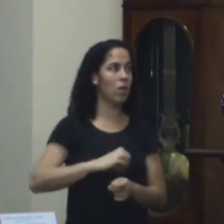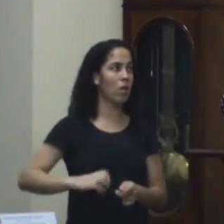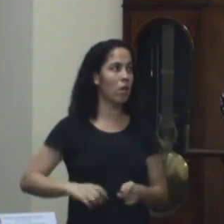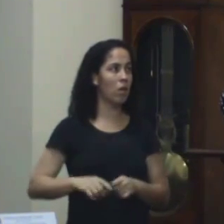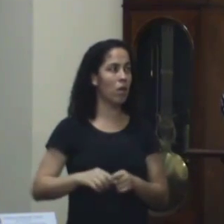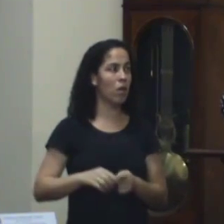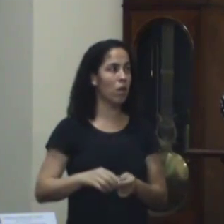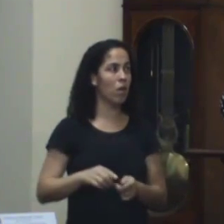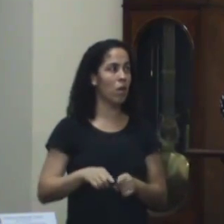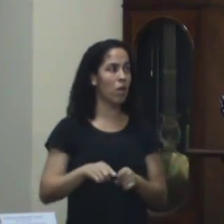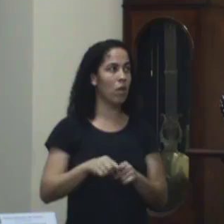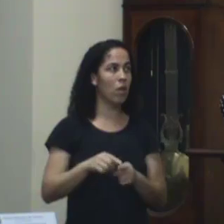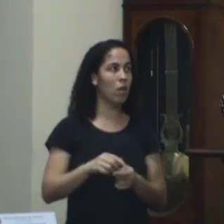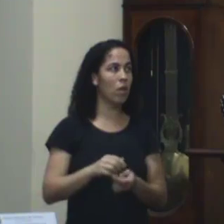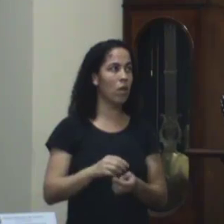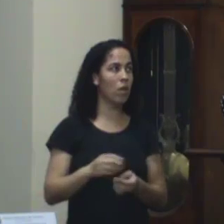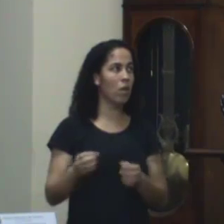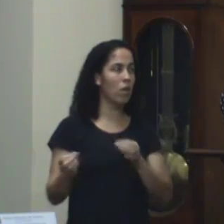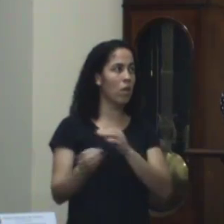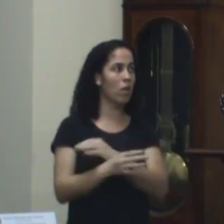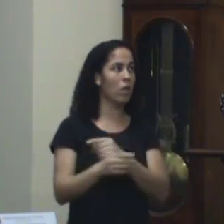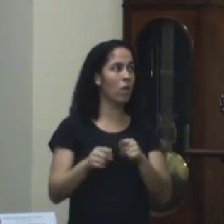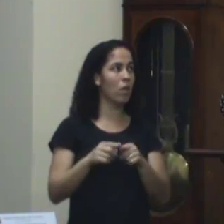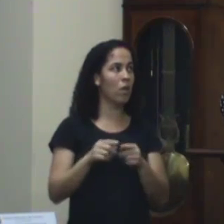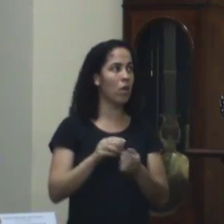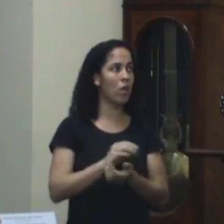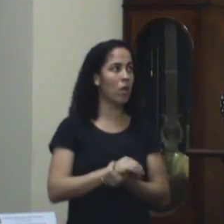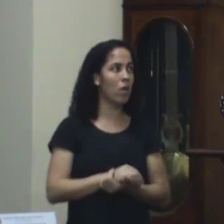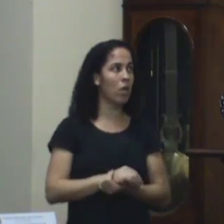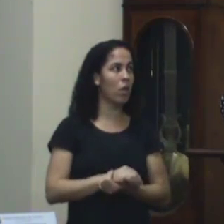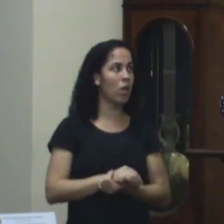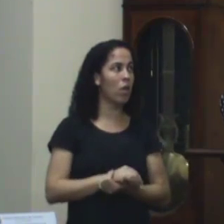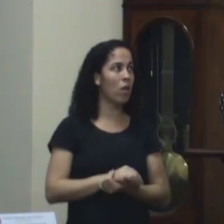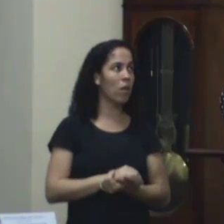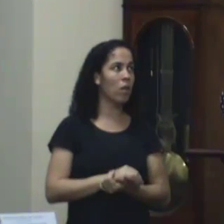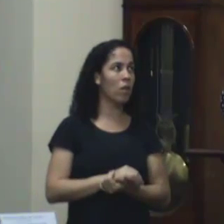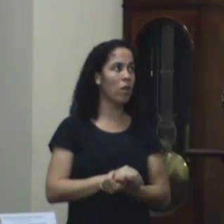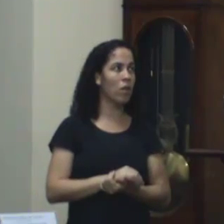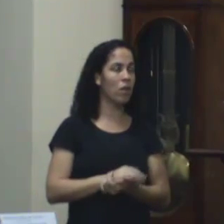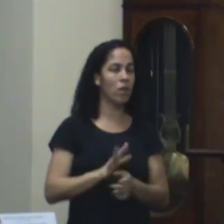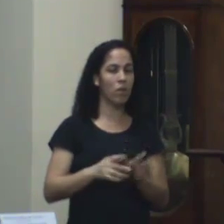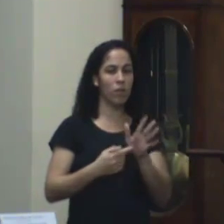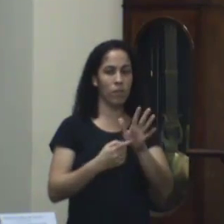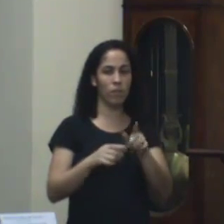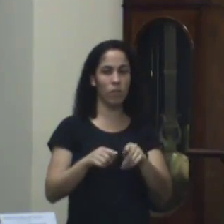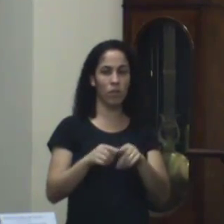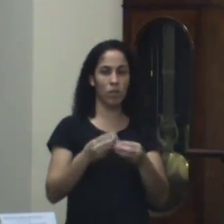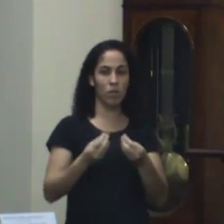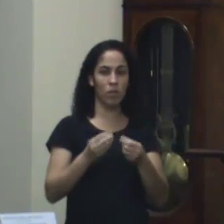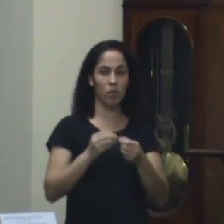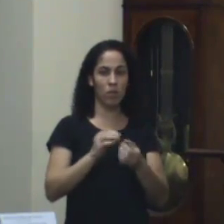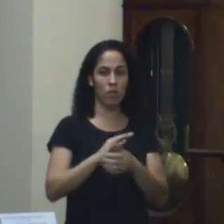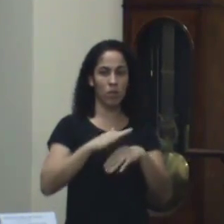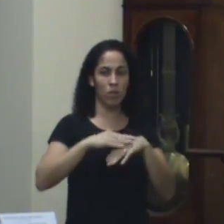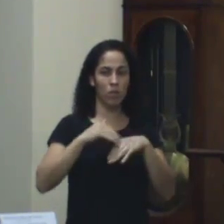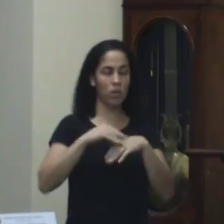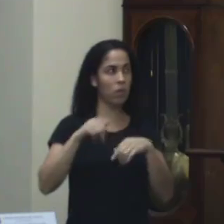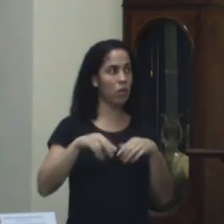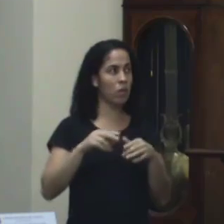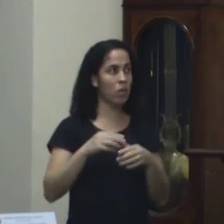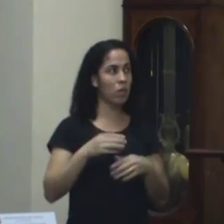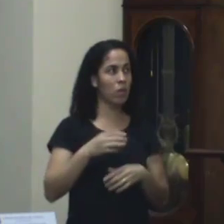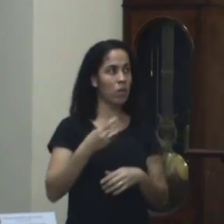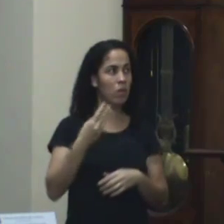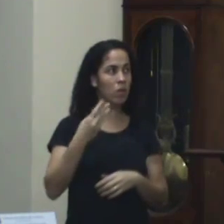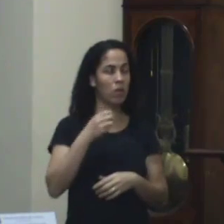é também renovação. É uma pessoa que aí já se mostrou que tem um carinho tremendo com a